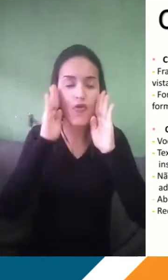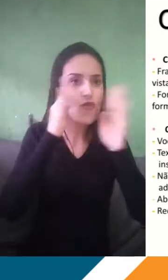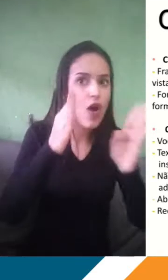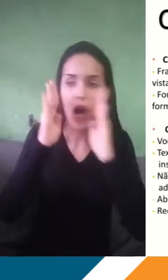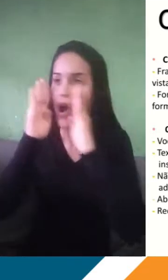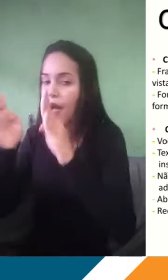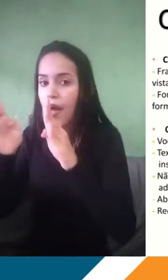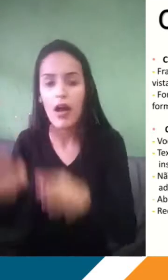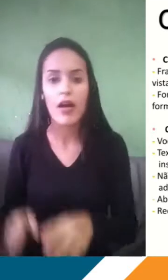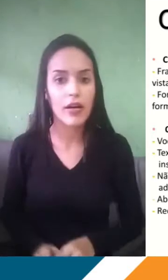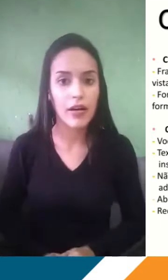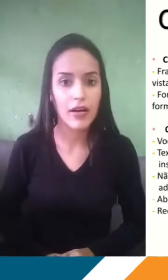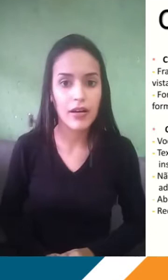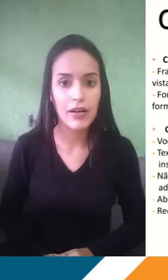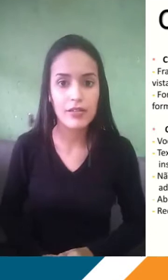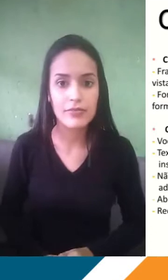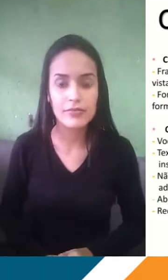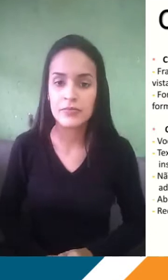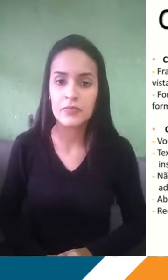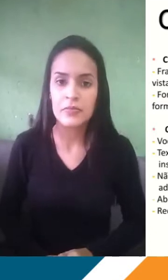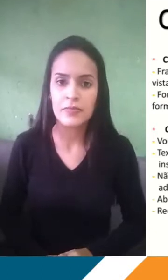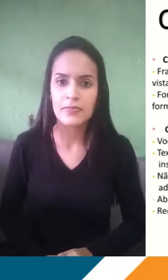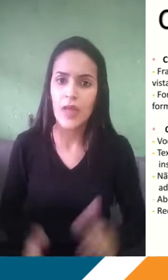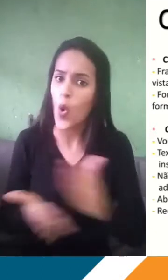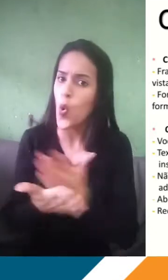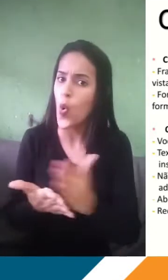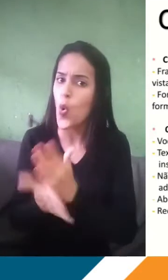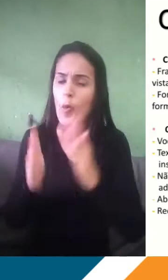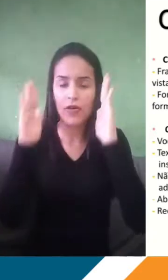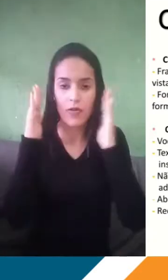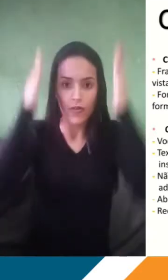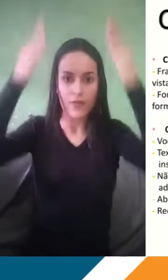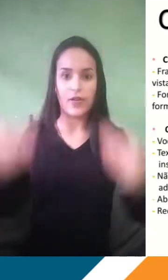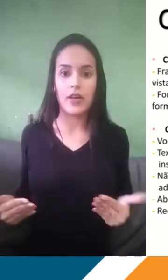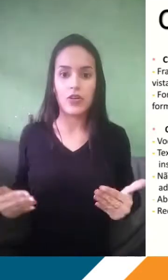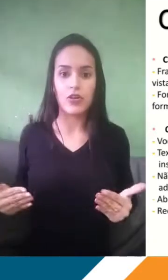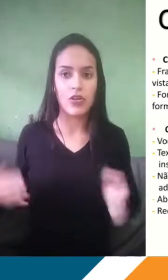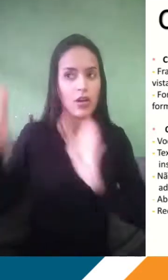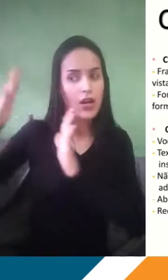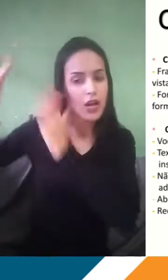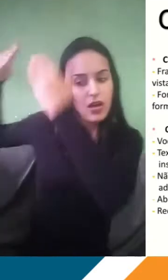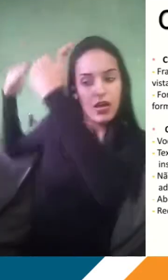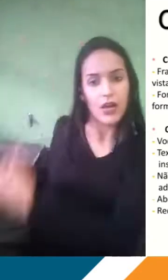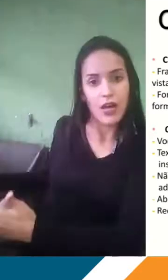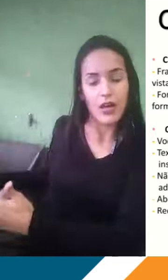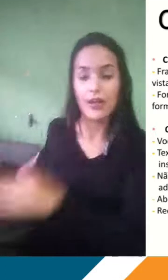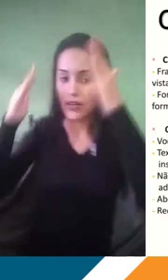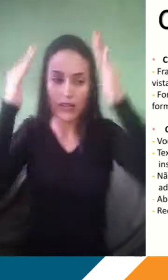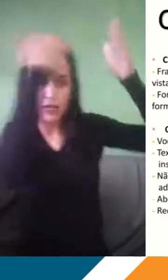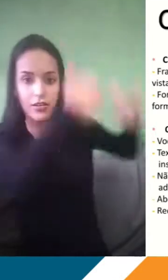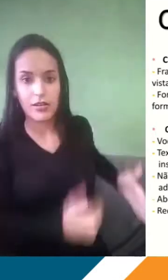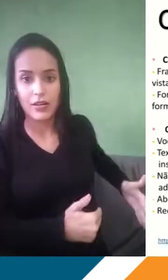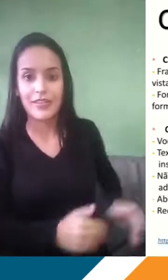algumas partes das imagens retratam o ponto de vista frontal, outras o lateral esquerdo, outras o lateral direito e assim